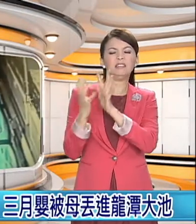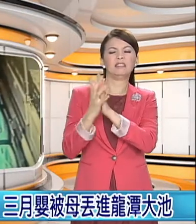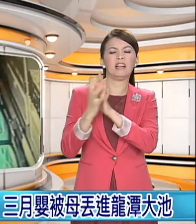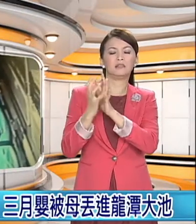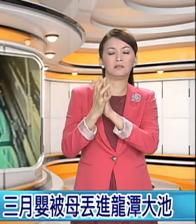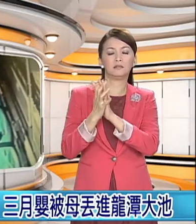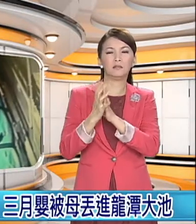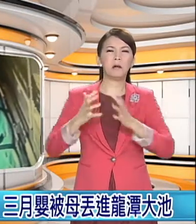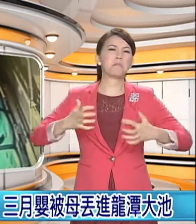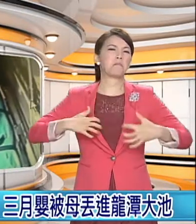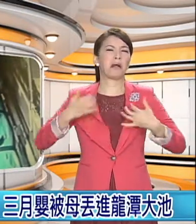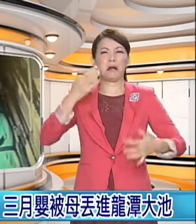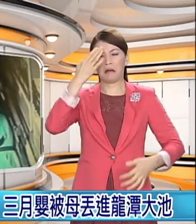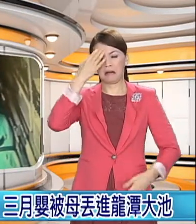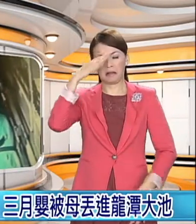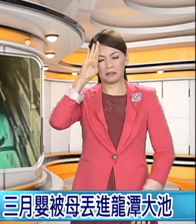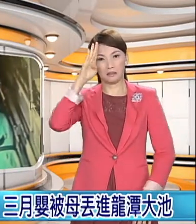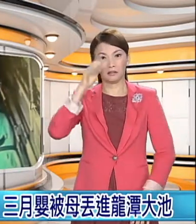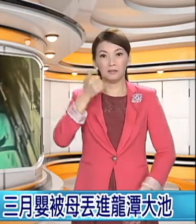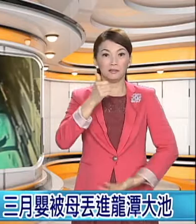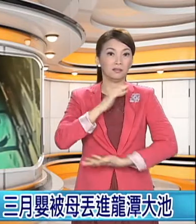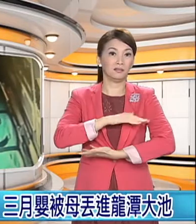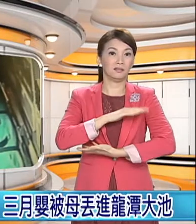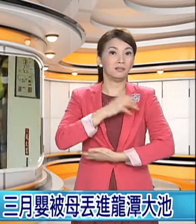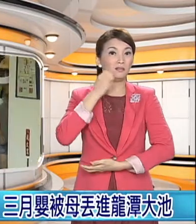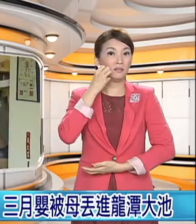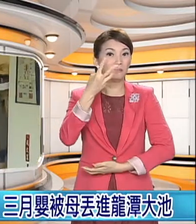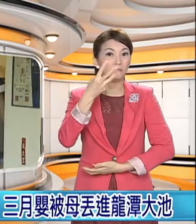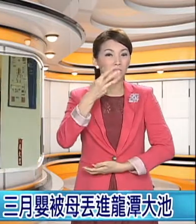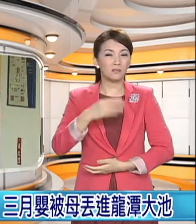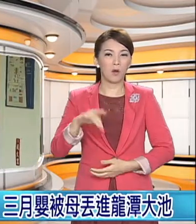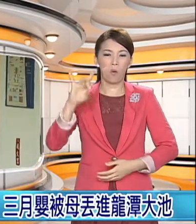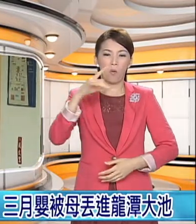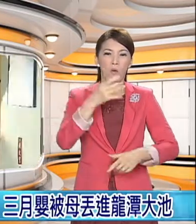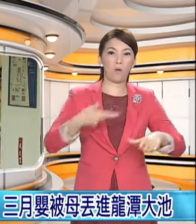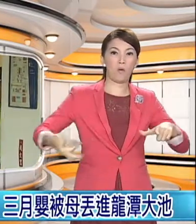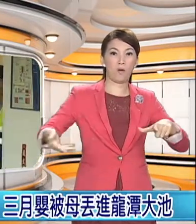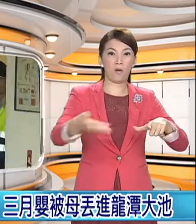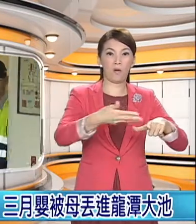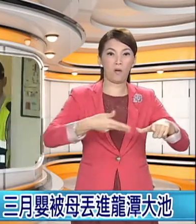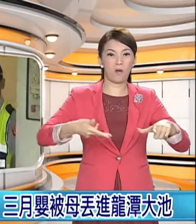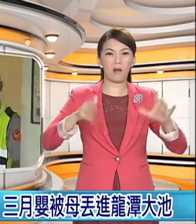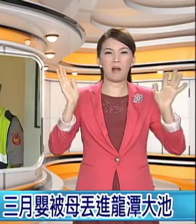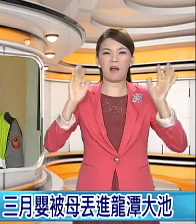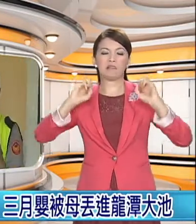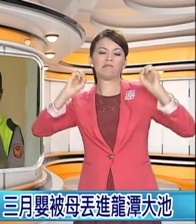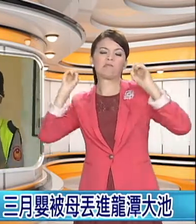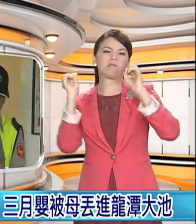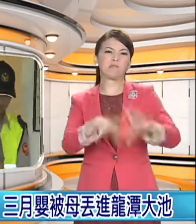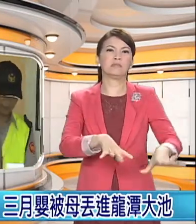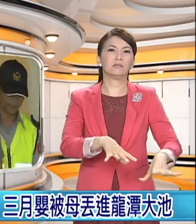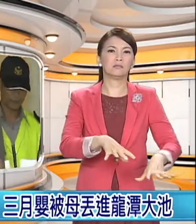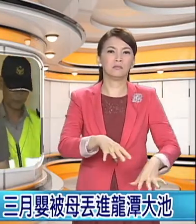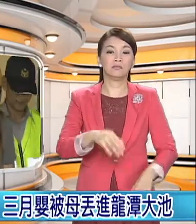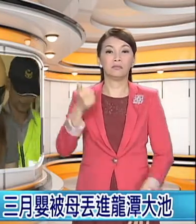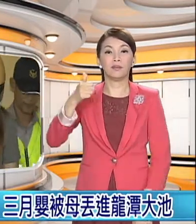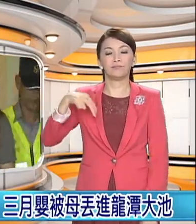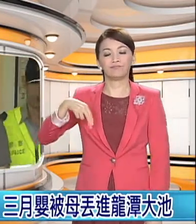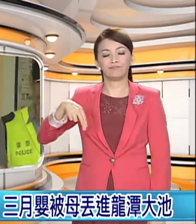发生了口角情绪失控竟然把三个月大的男婴丢进了龙潭大池索